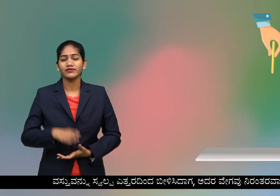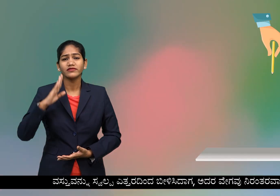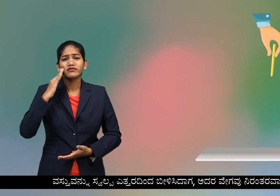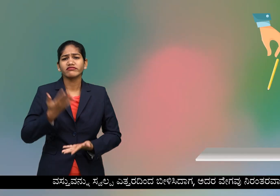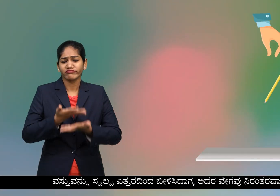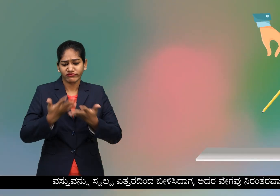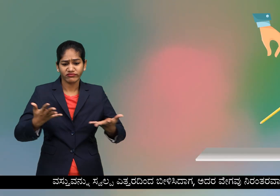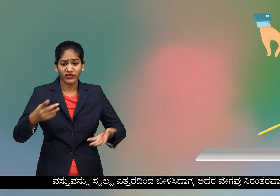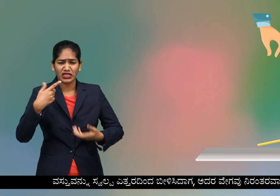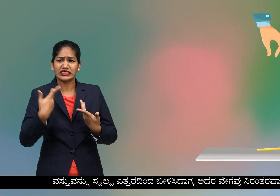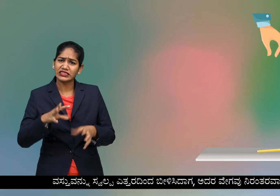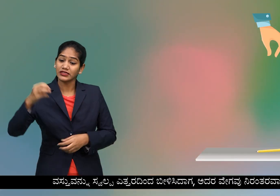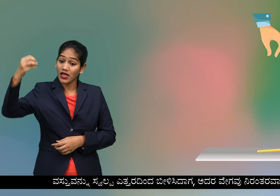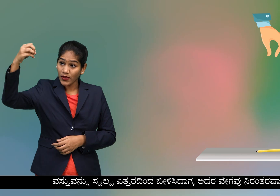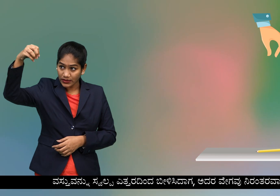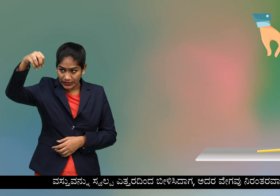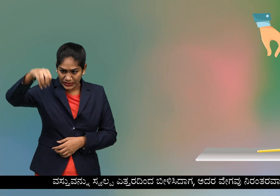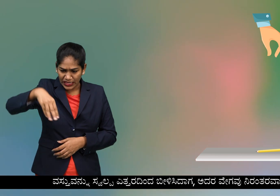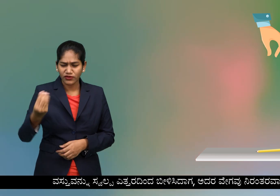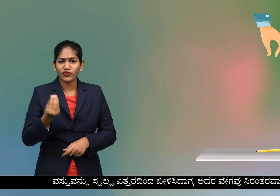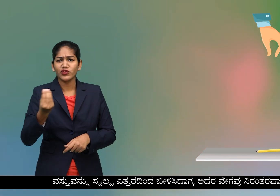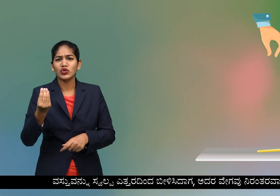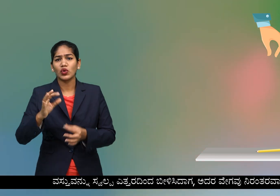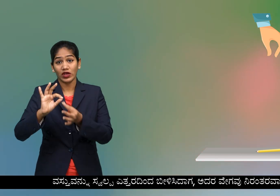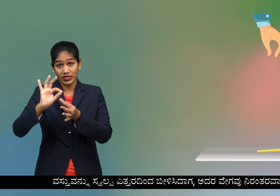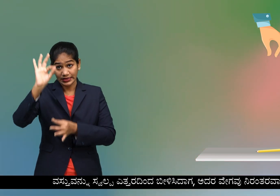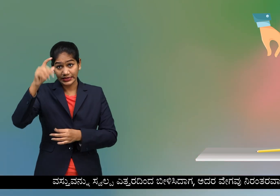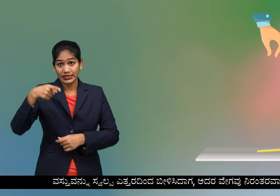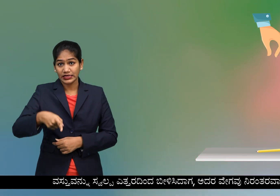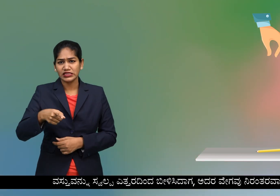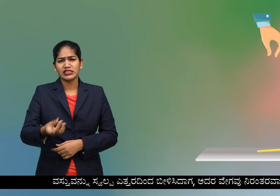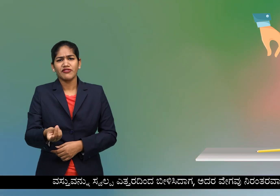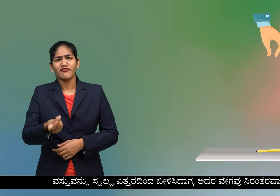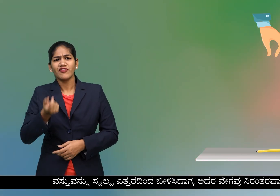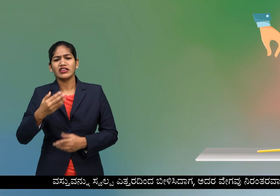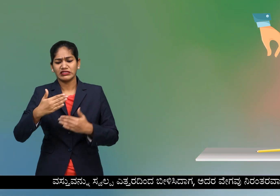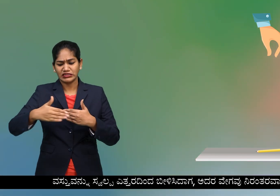ವಸ್ತುವನ್ನು ಸ್ವಲ್ಪ ಎತ್ತರದಿಂದ ಬೀಳಿಸಿದಾಗ ಅದರ ವೇಗವು ನಿರಂತರವಾಗಿ ಬದಲಾಗುತ್ತದೆ.